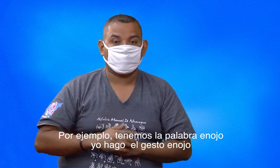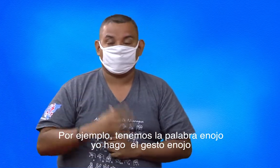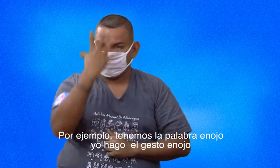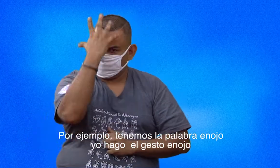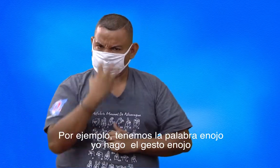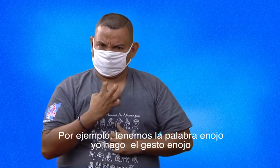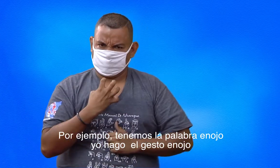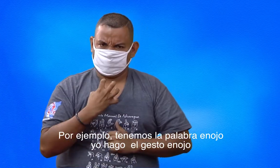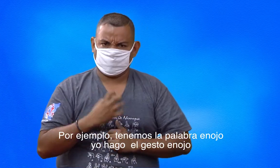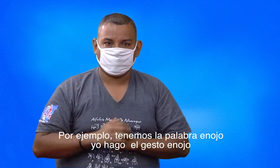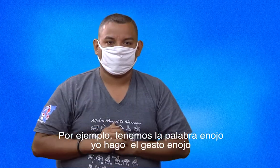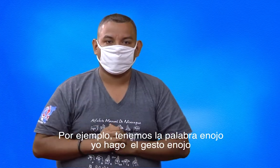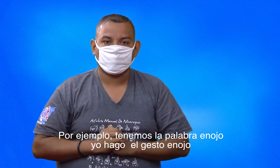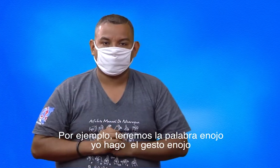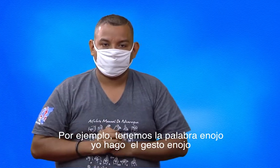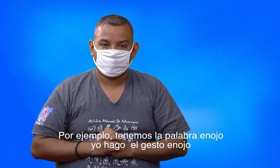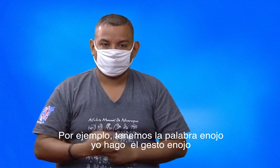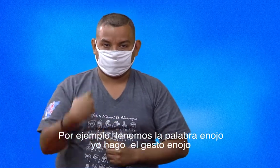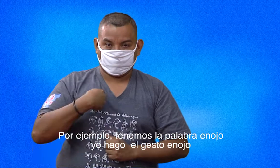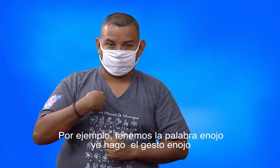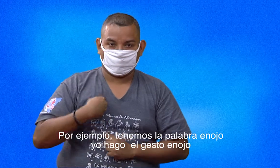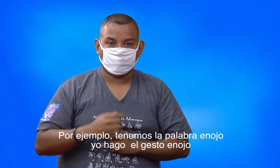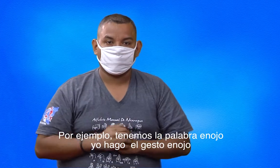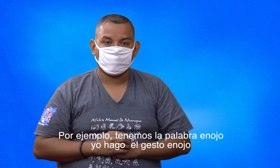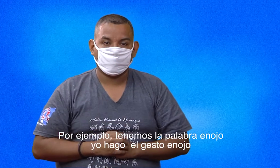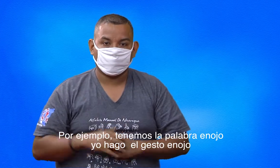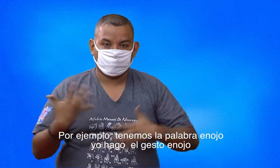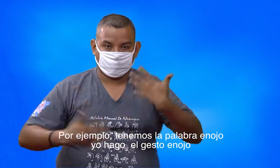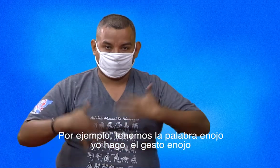enojo. Yo hago el gesto